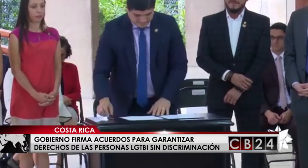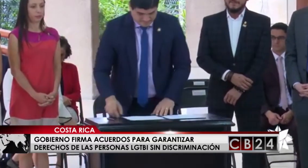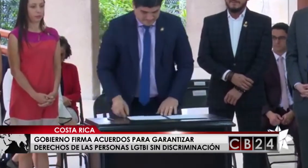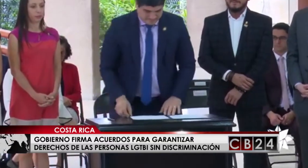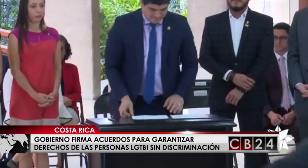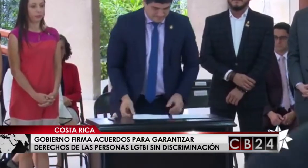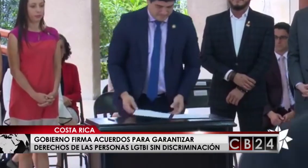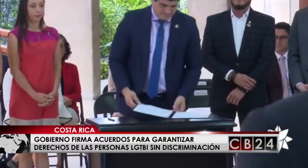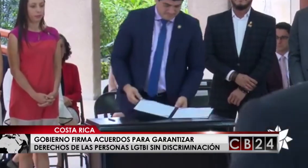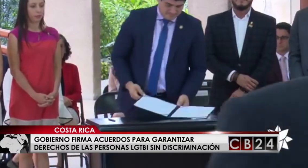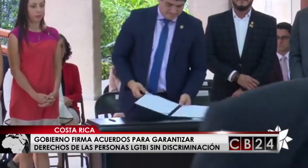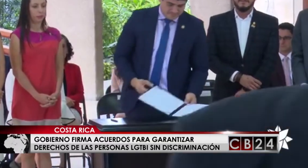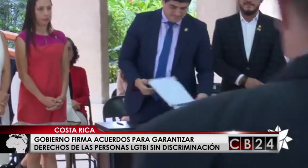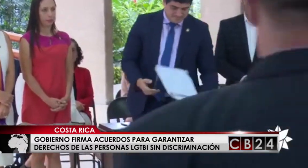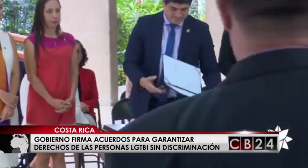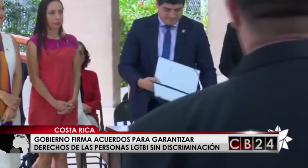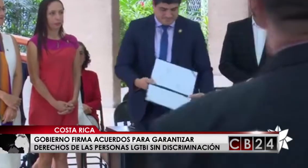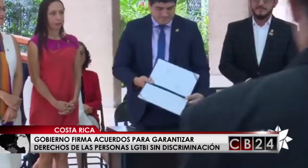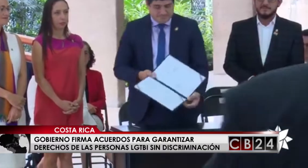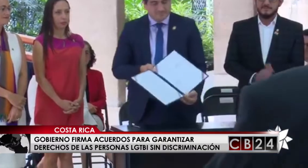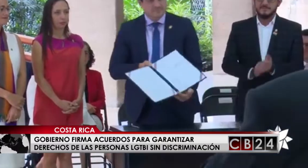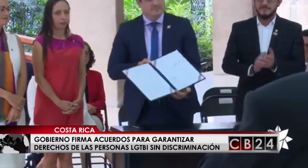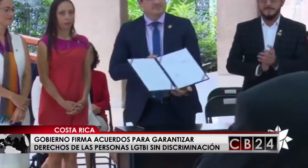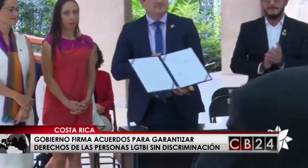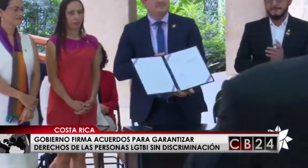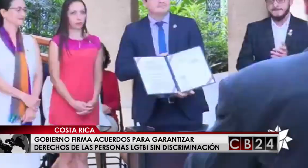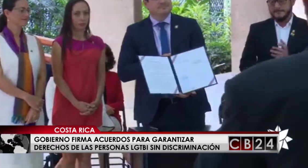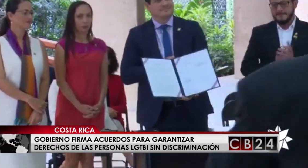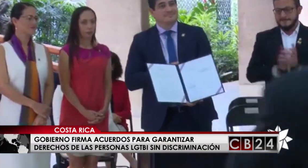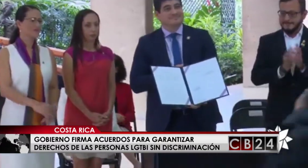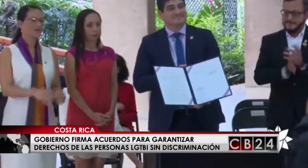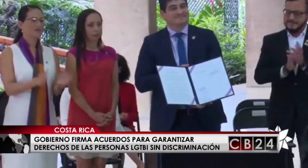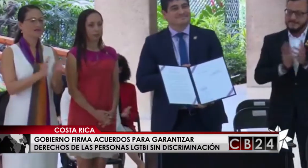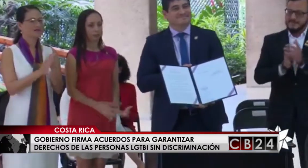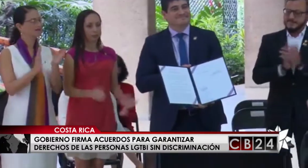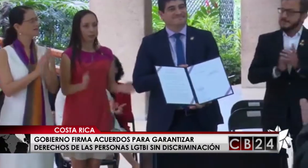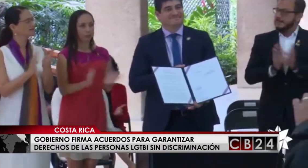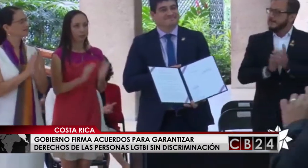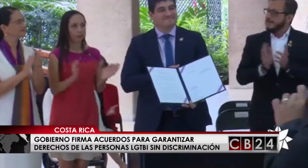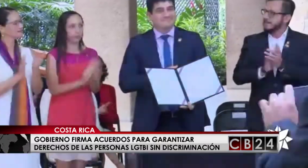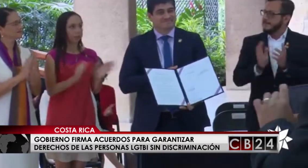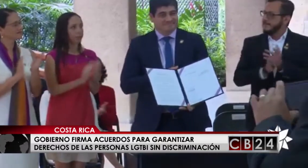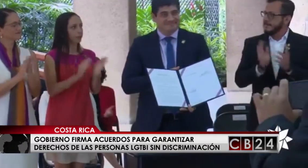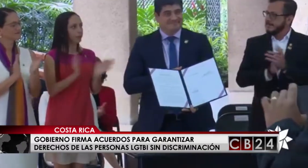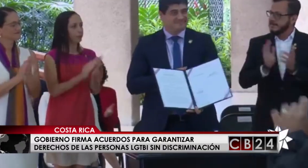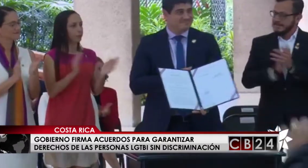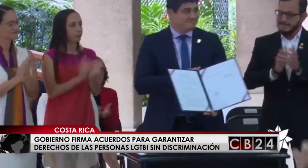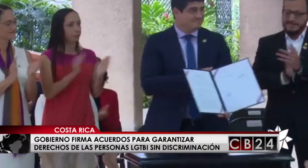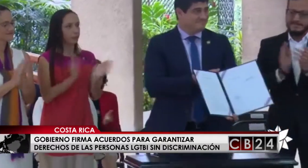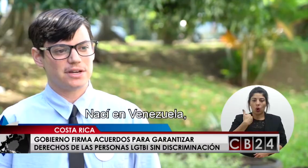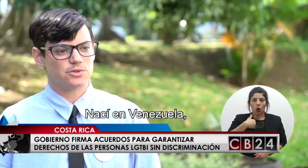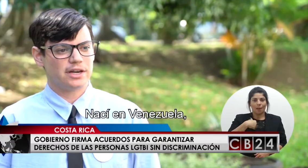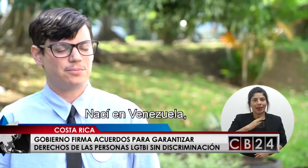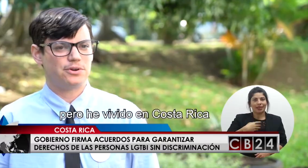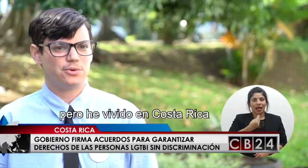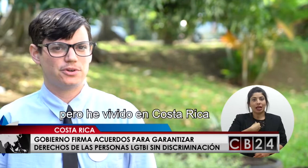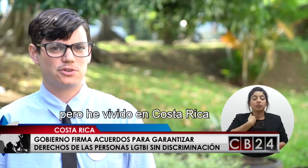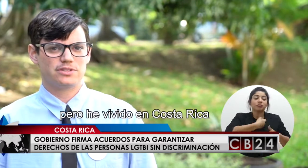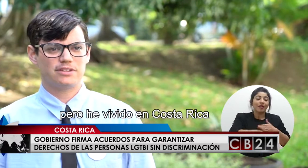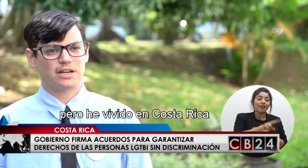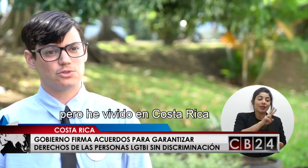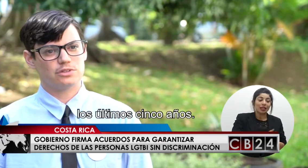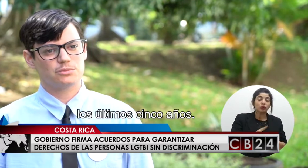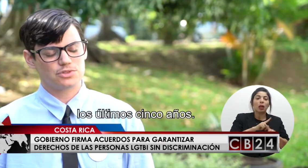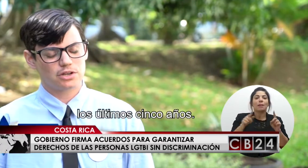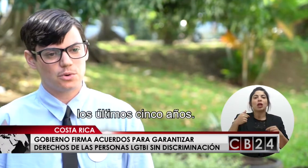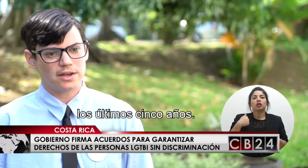trans estatus migratorio a parejas que se hayan casado en el extranjero y donde algunos de los miembros sea costarricense inclusión de